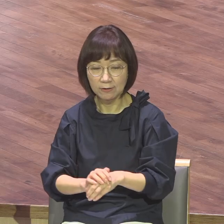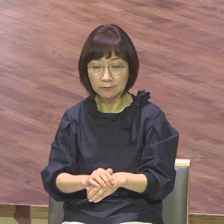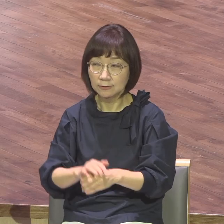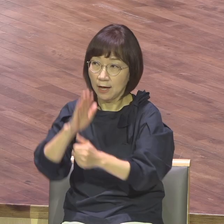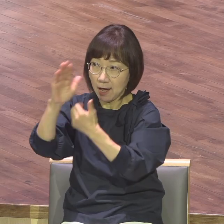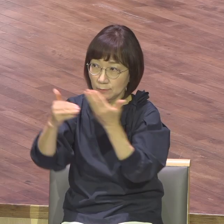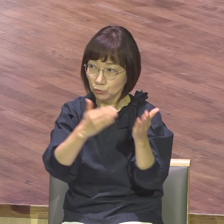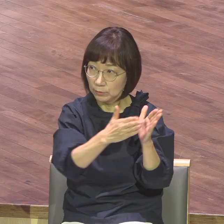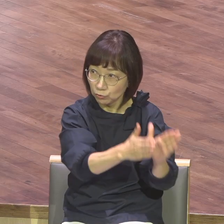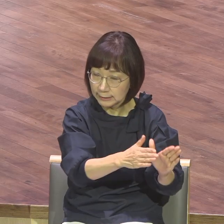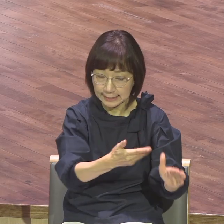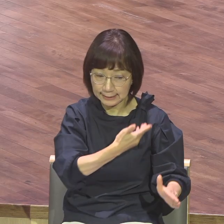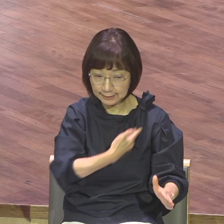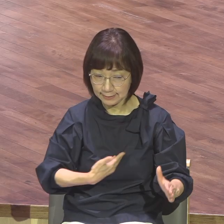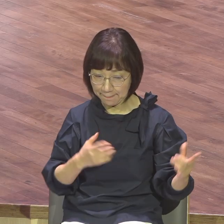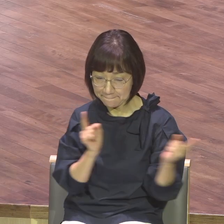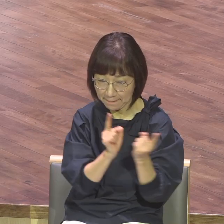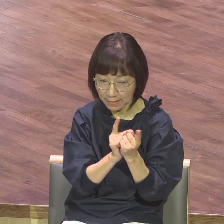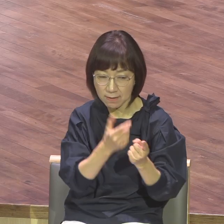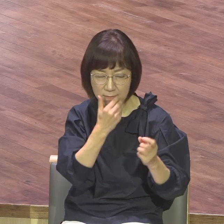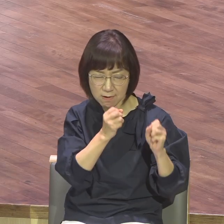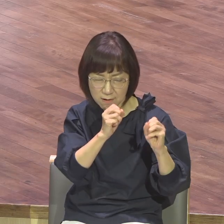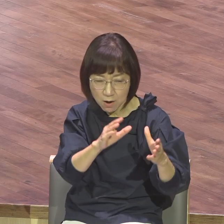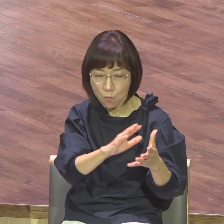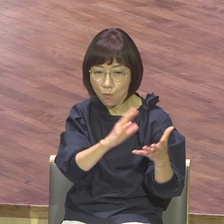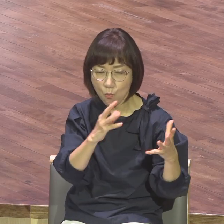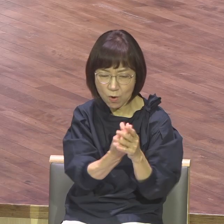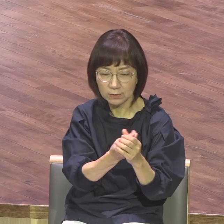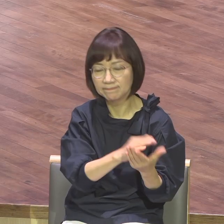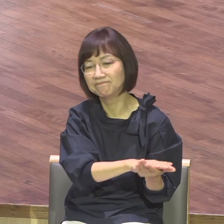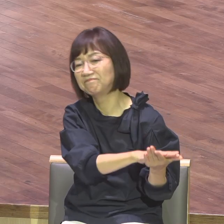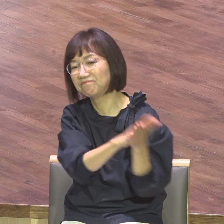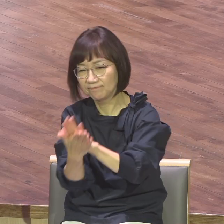통해서 세계복음화했다니까요. 한마디로